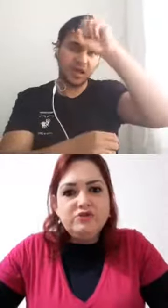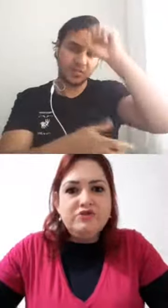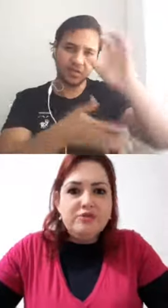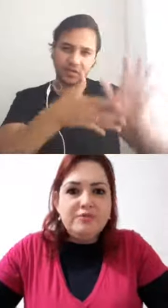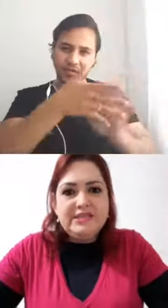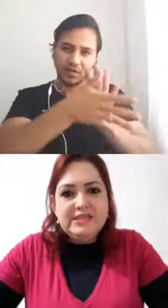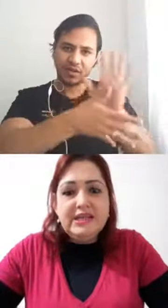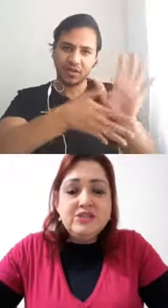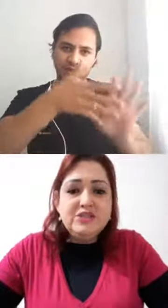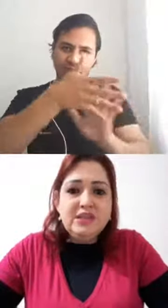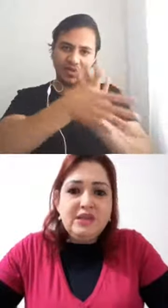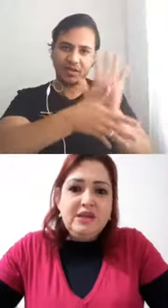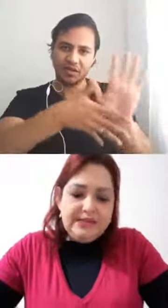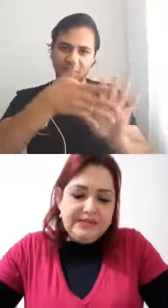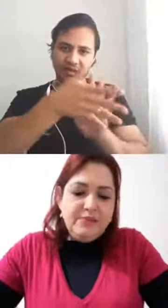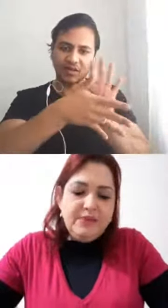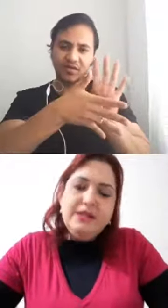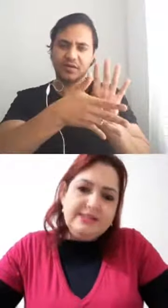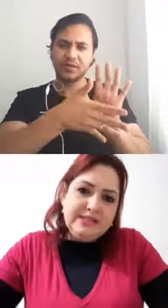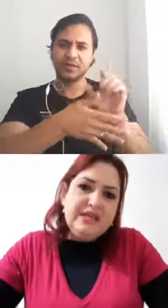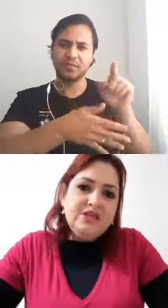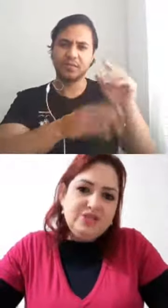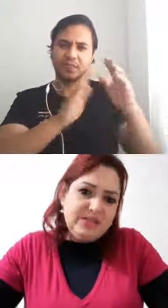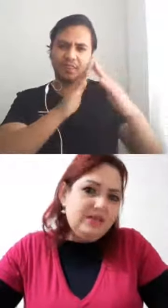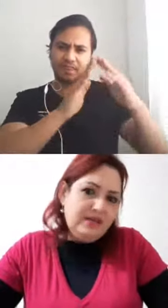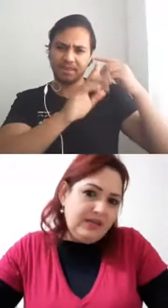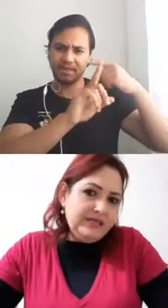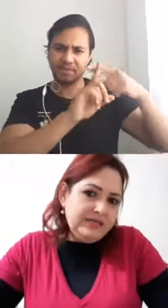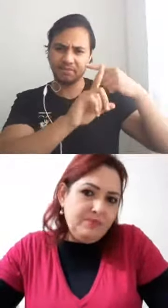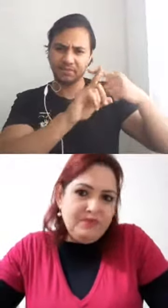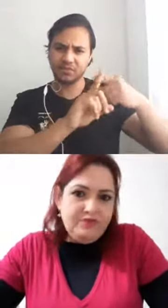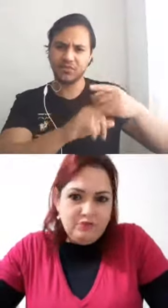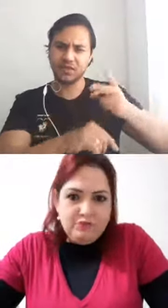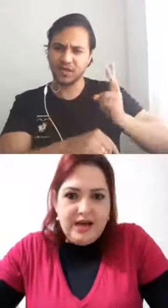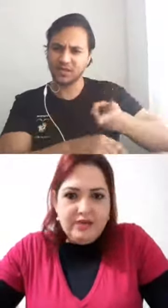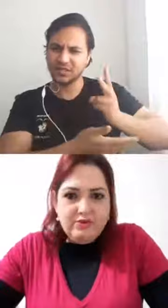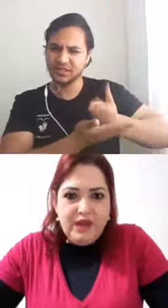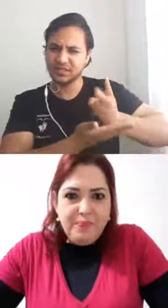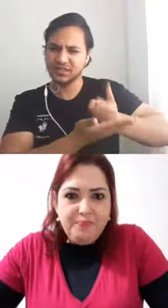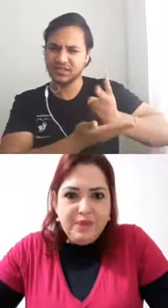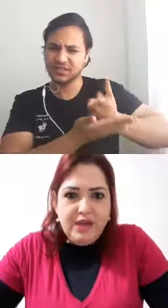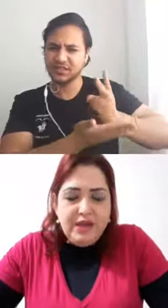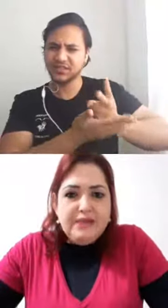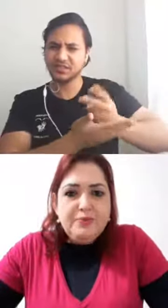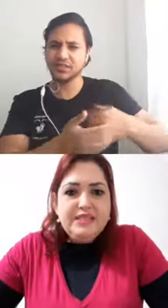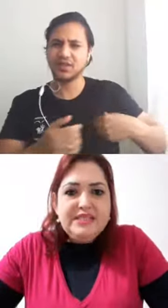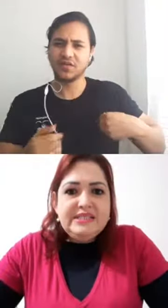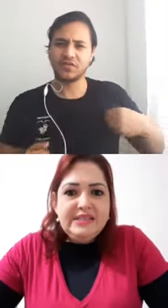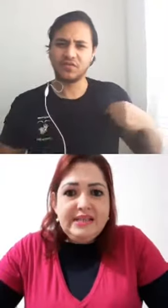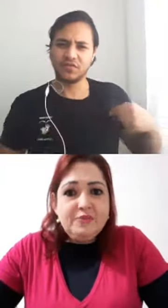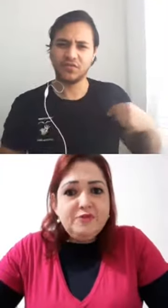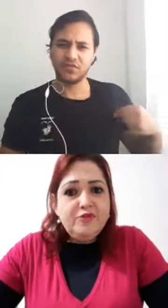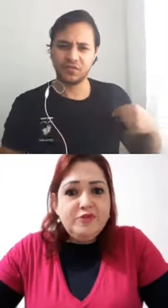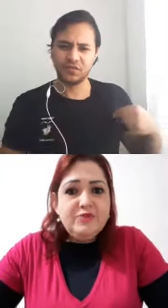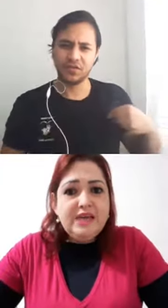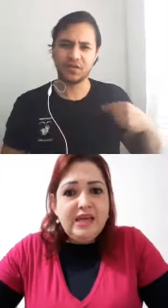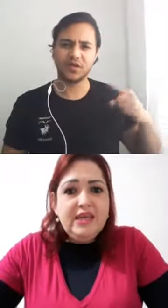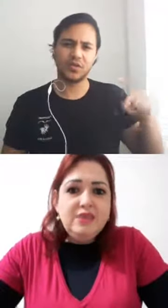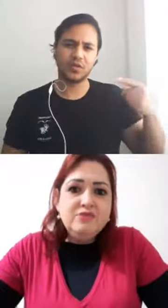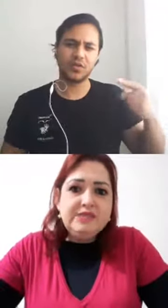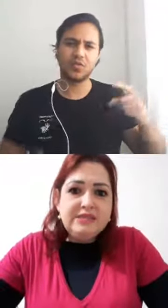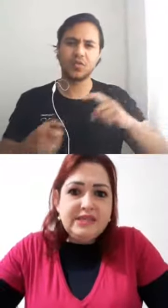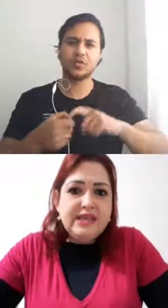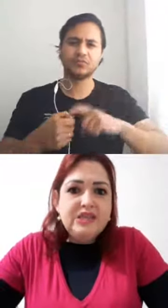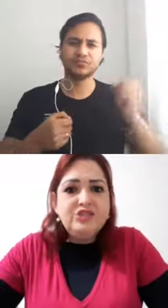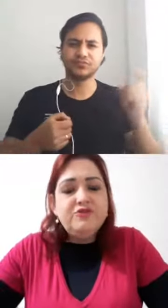os surdos foram para as igrejas, e sempre nas igrejas sempre é voluntário, né? E depois esses intérpretes foram